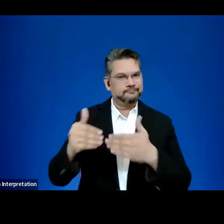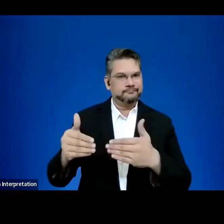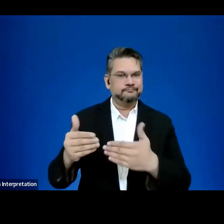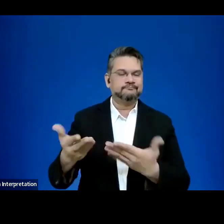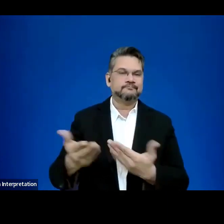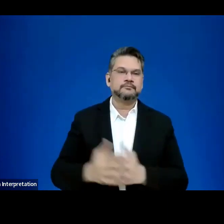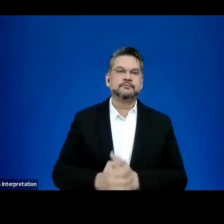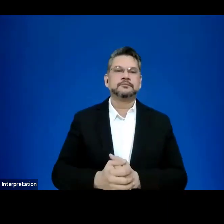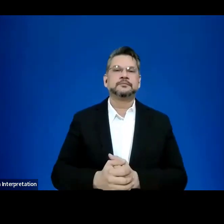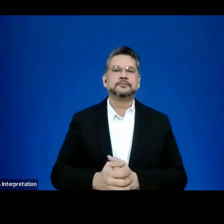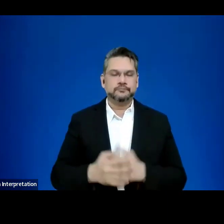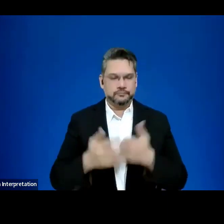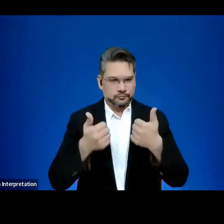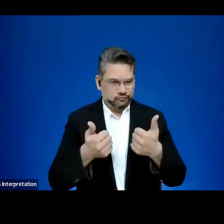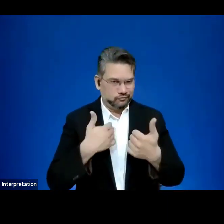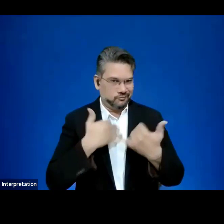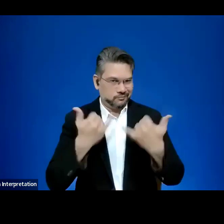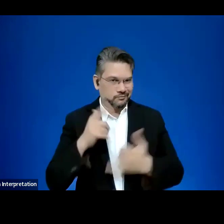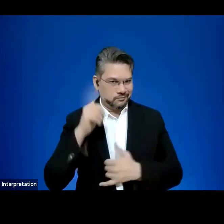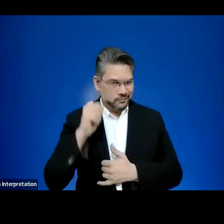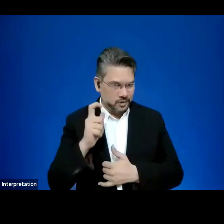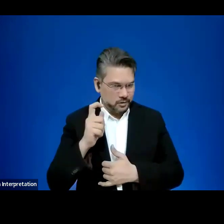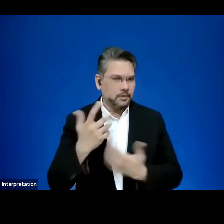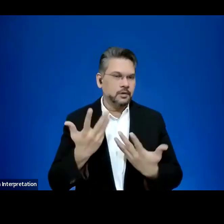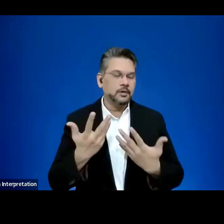好，Lavania， 请继续。